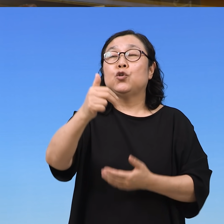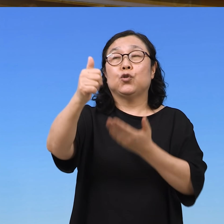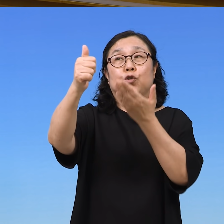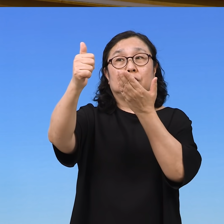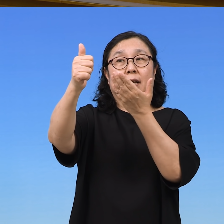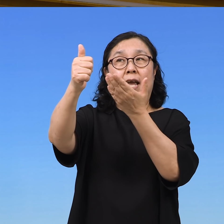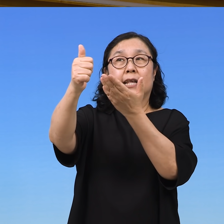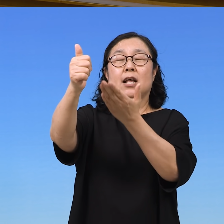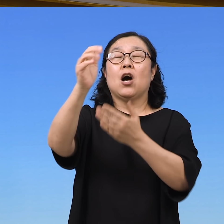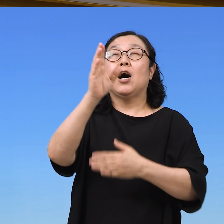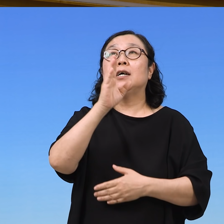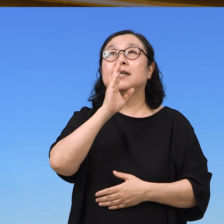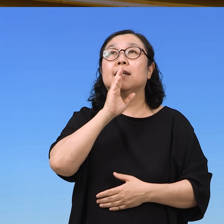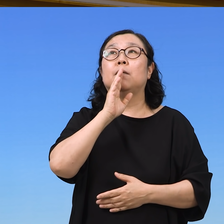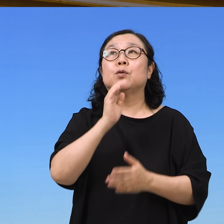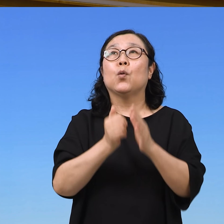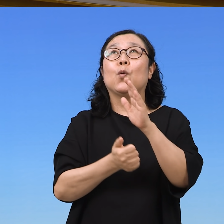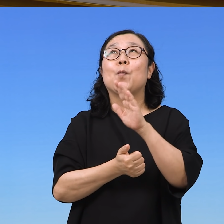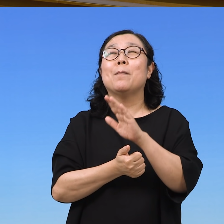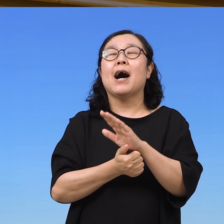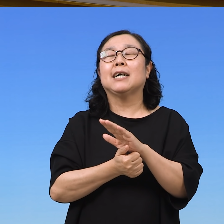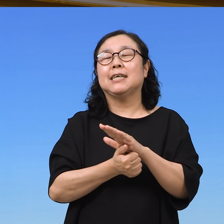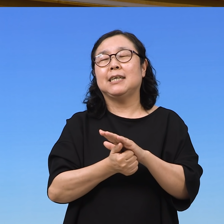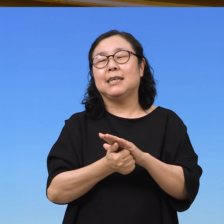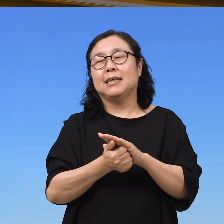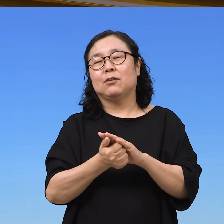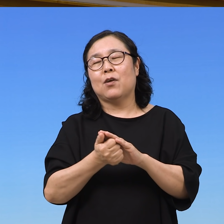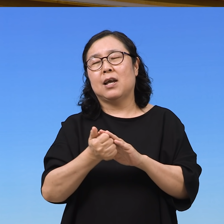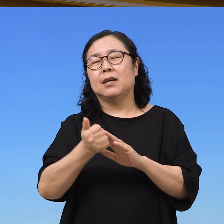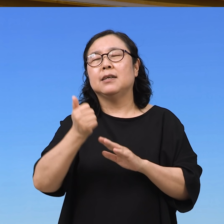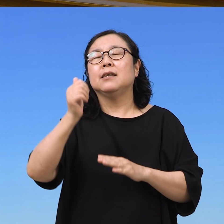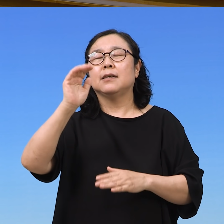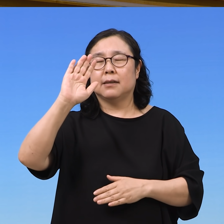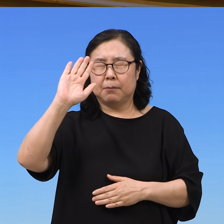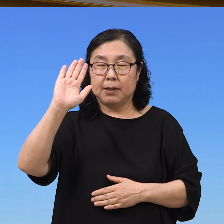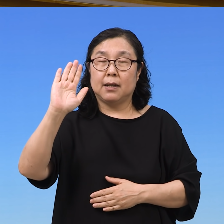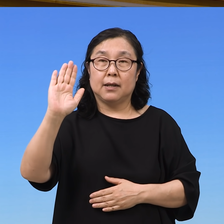주께서 참 소망이 되심이라.